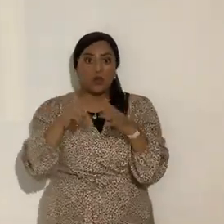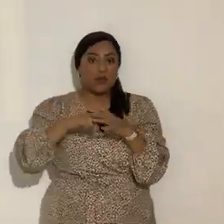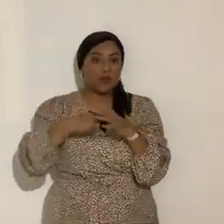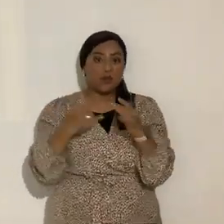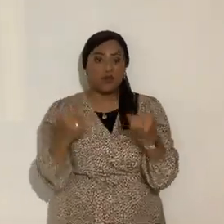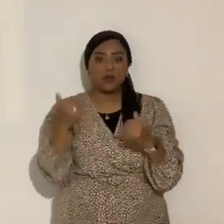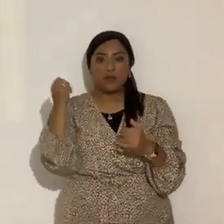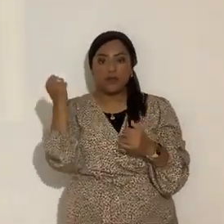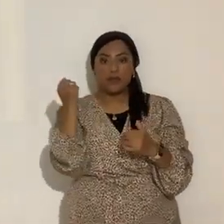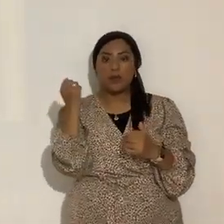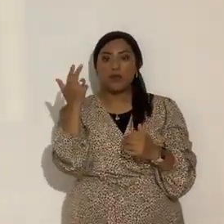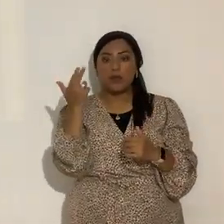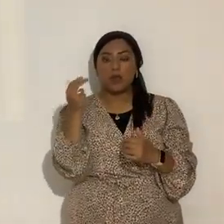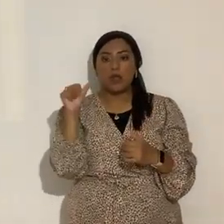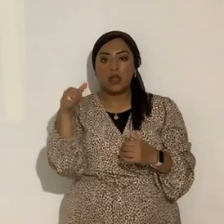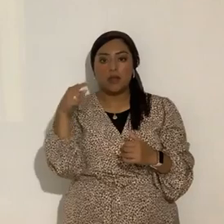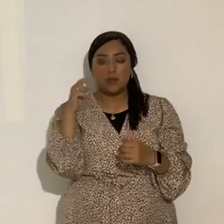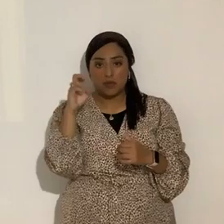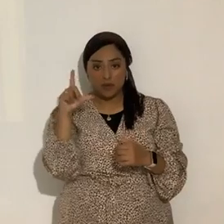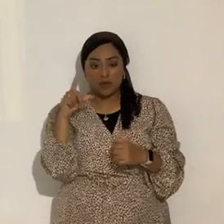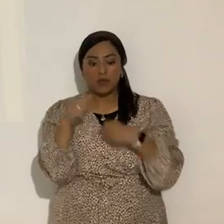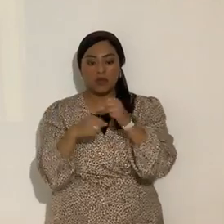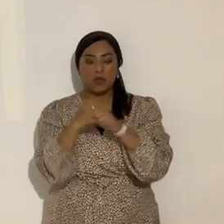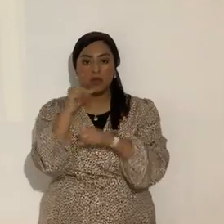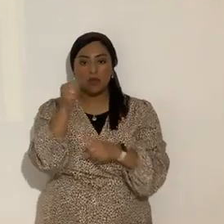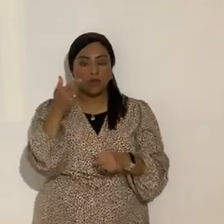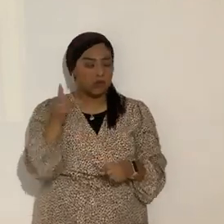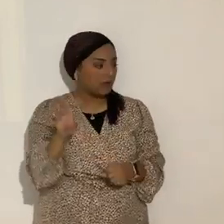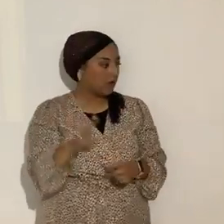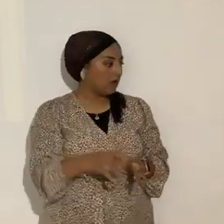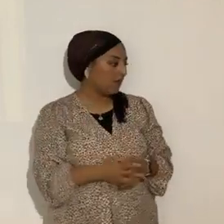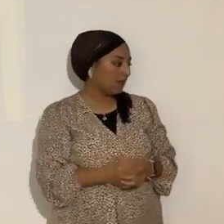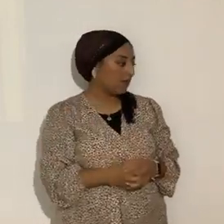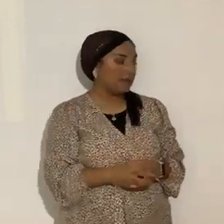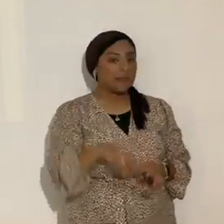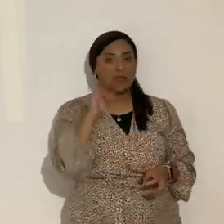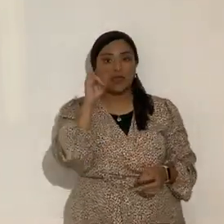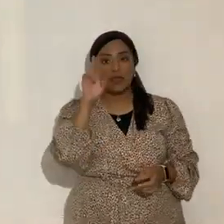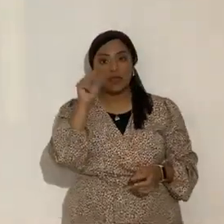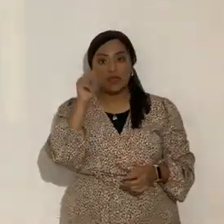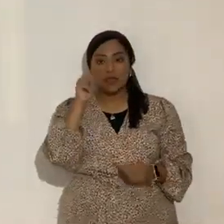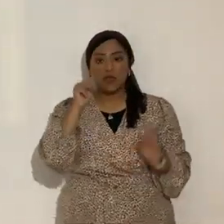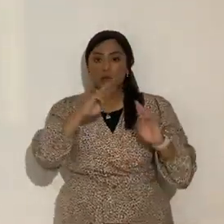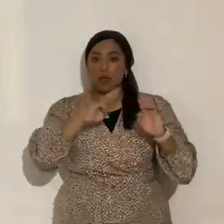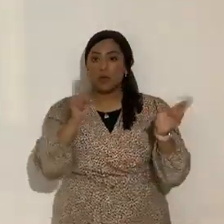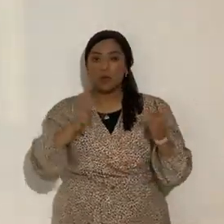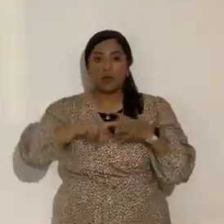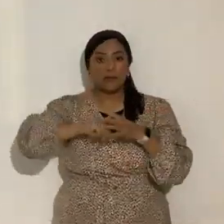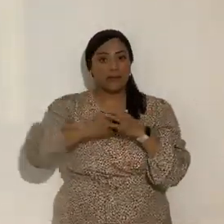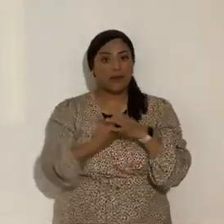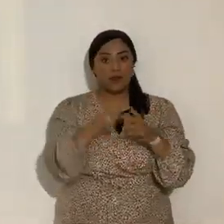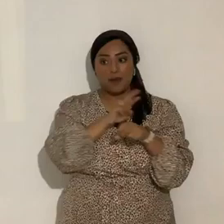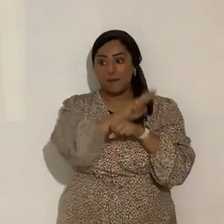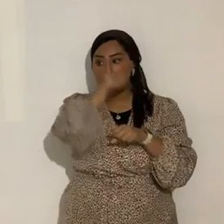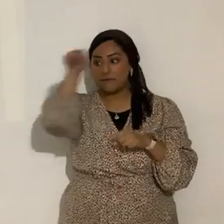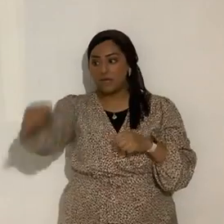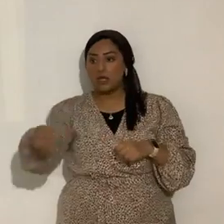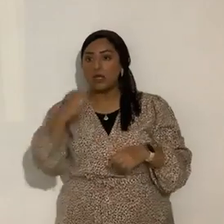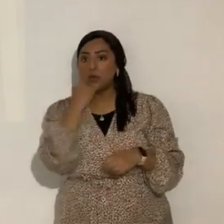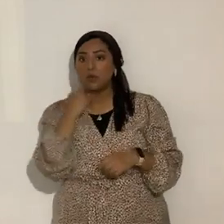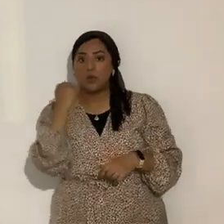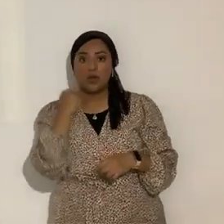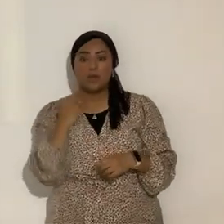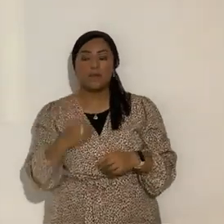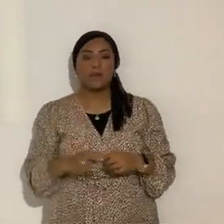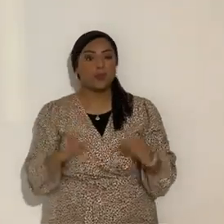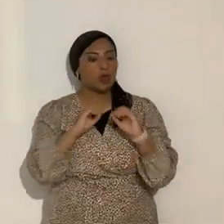sábado 13 de abril del año 2024. Irán ya empezó a atacar a Israel y esto nadie lo va a parar.